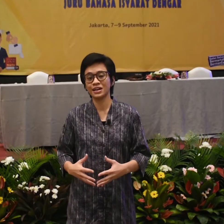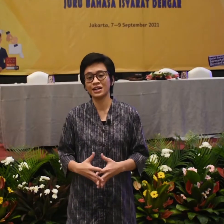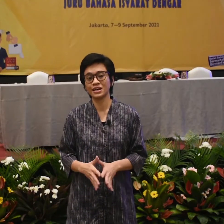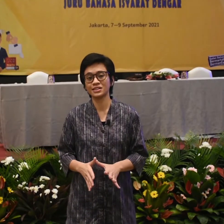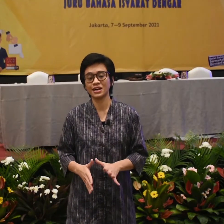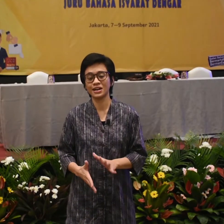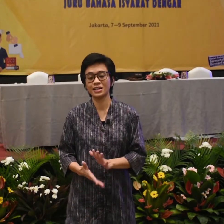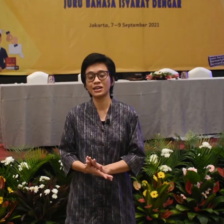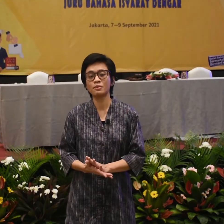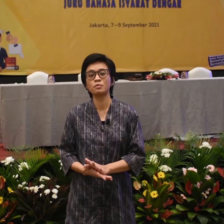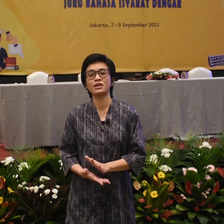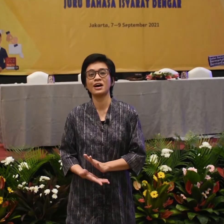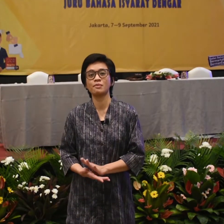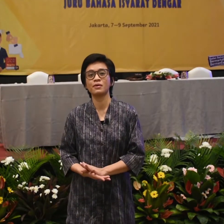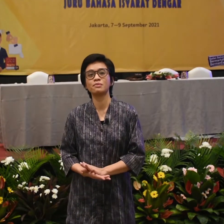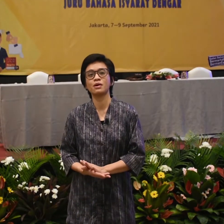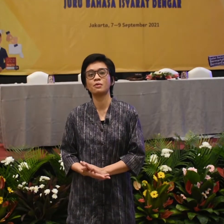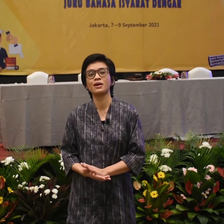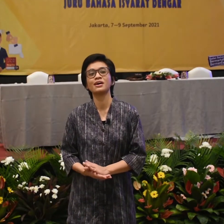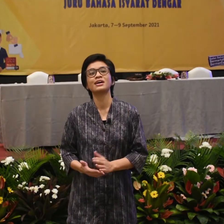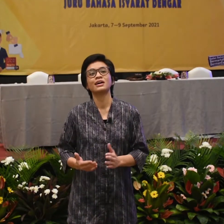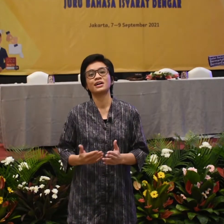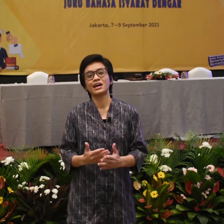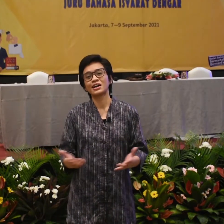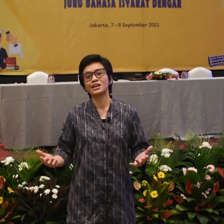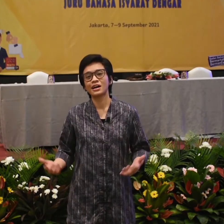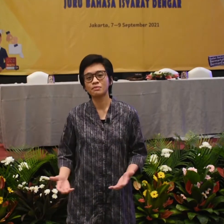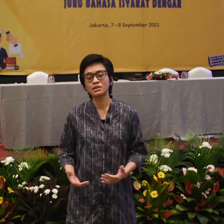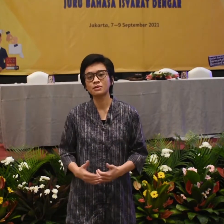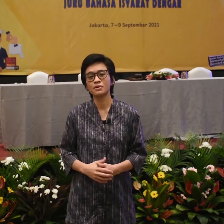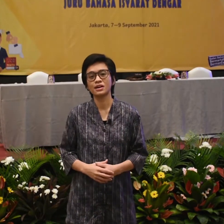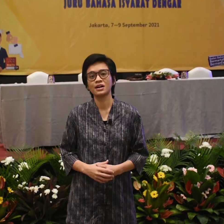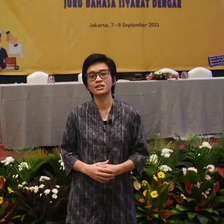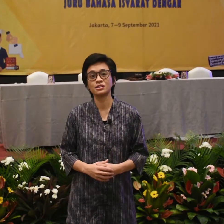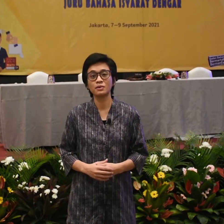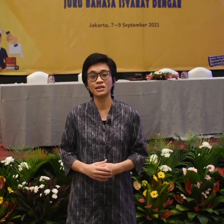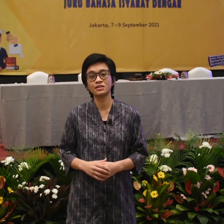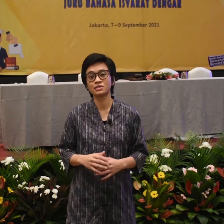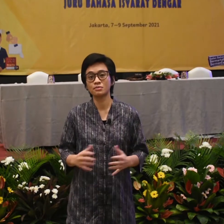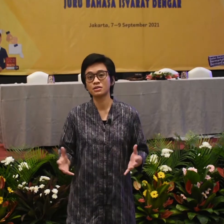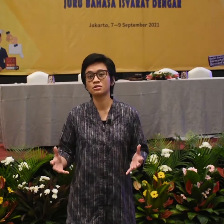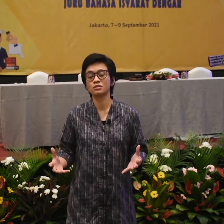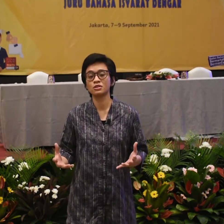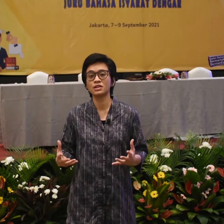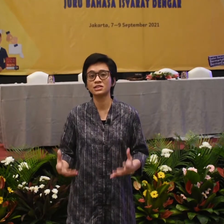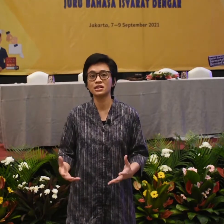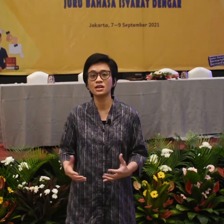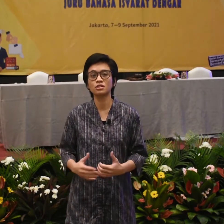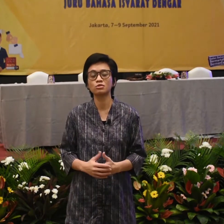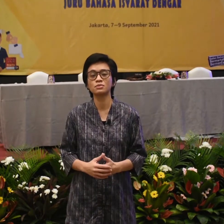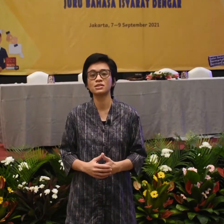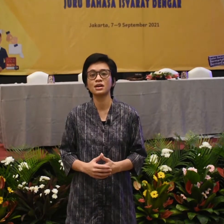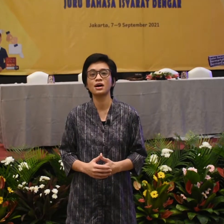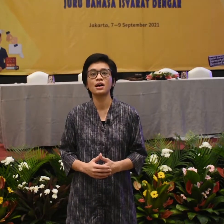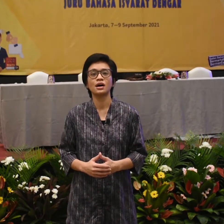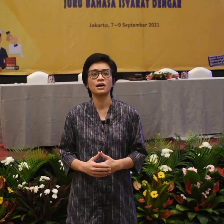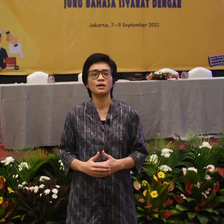adanya RSKKNI ini, kami punya harapan bahwa rekan-rekan kami, para JBI yang tersebar di seluruh Indonesia, itu bisa